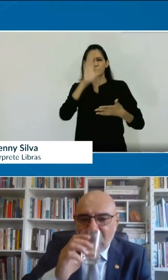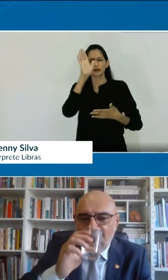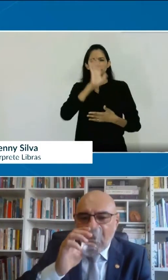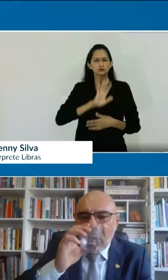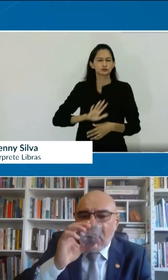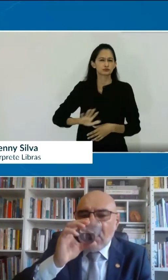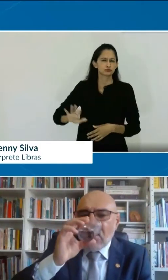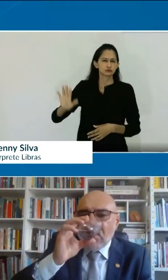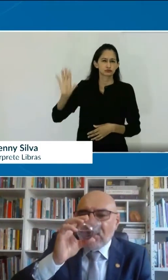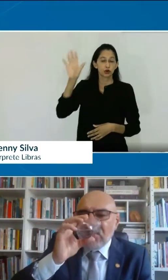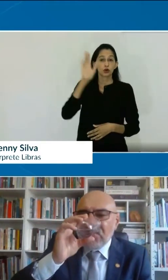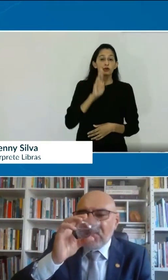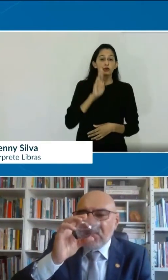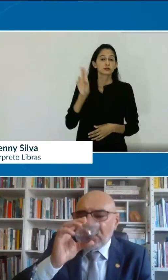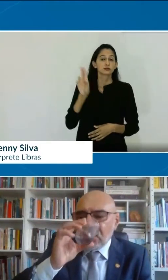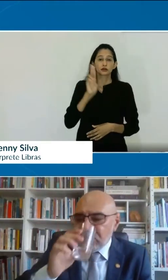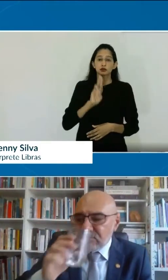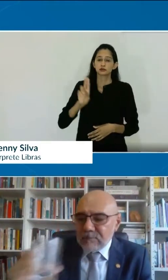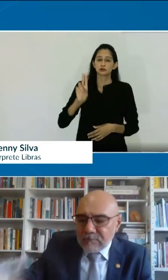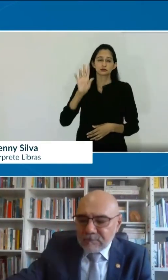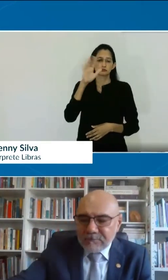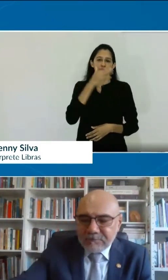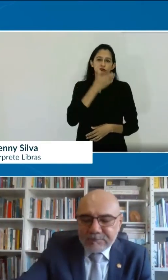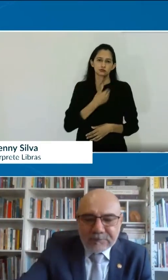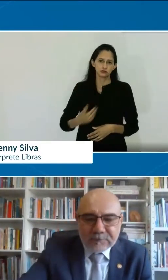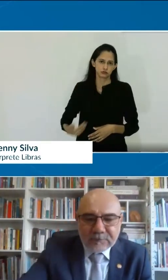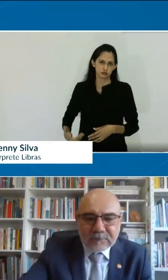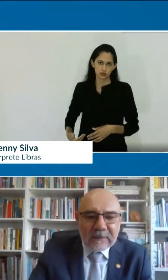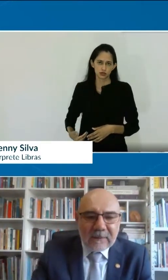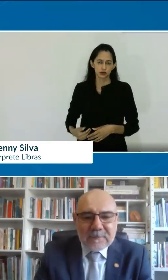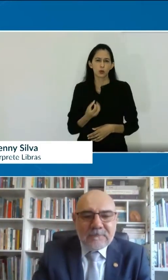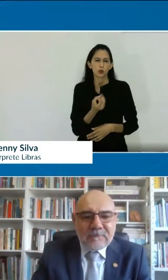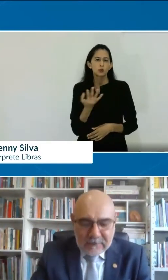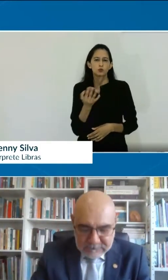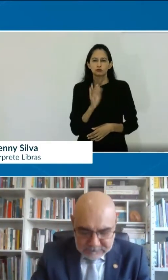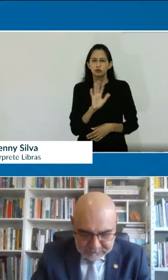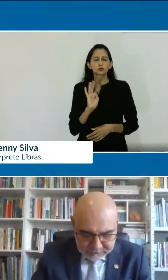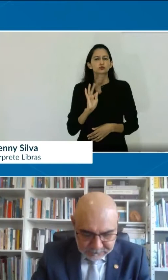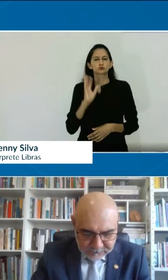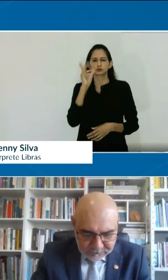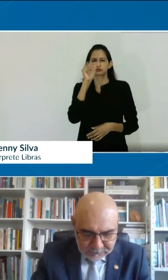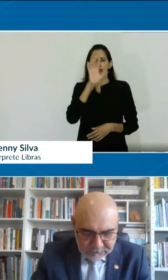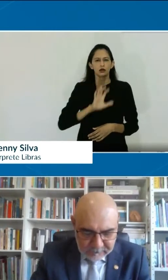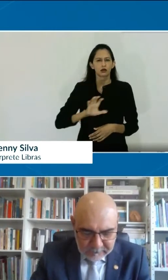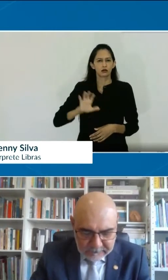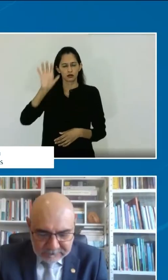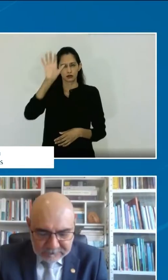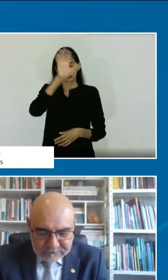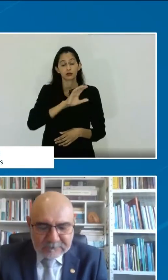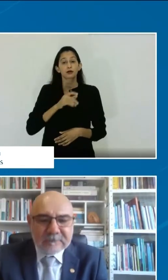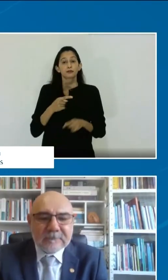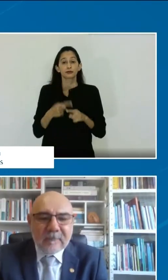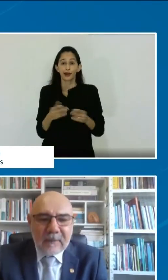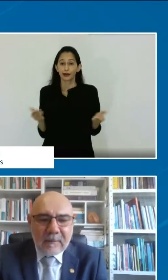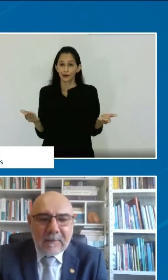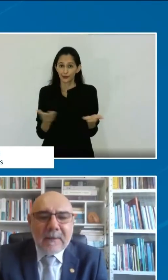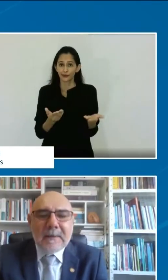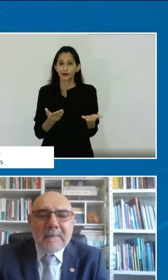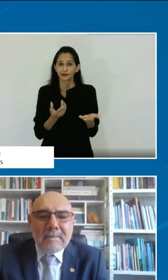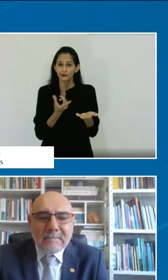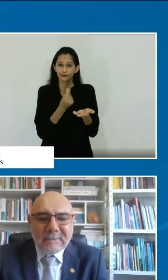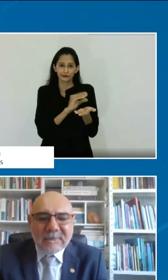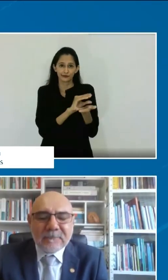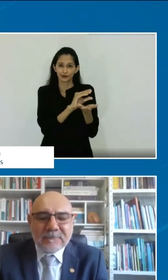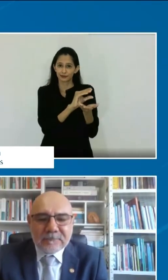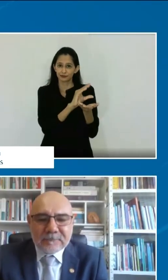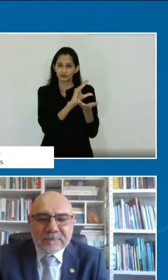de ações de universidades públicas, em um momento, em um histórico, na verdade, de cortes, não é, professor Edivar? Eu queria que o senhor